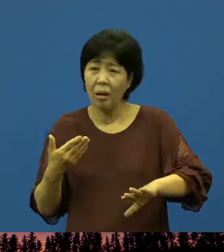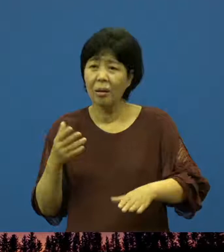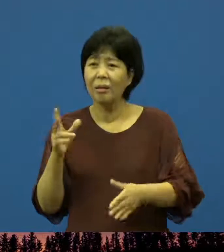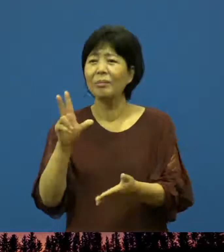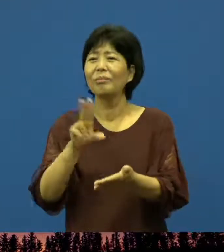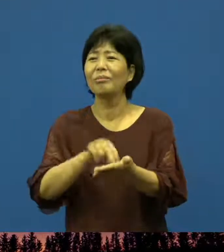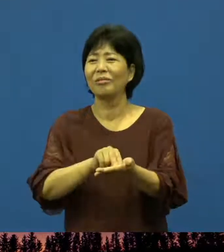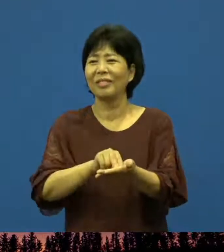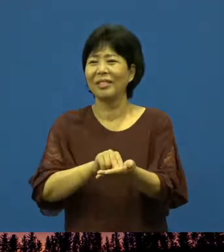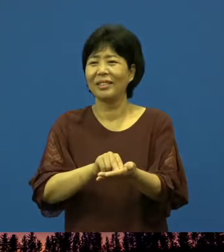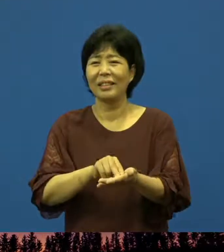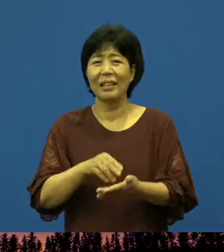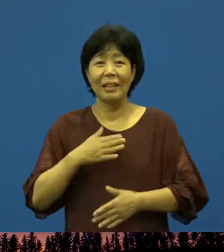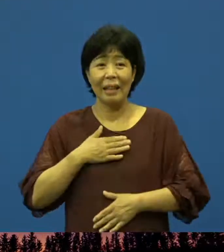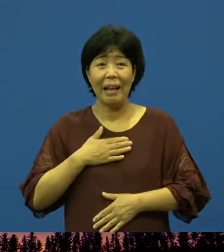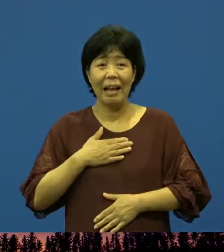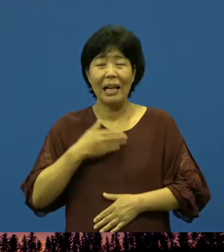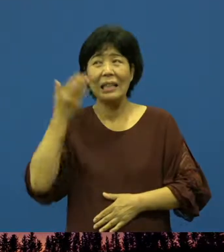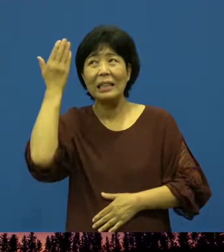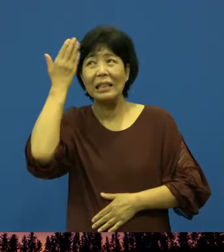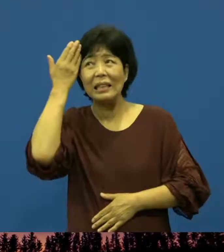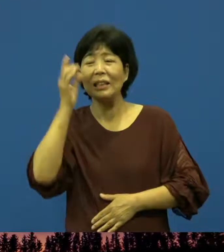내가 알고 있는 것이 지식적으로만 알고